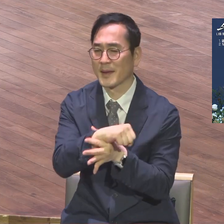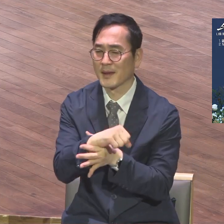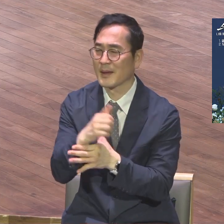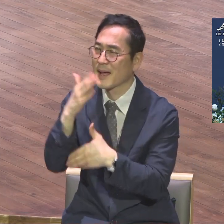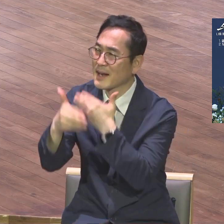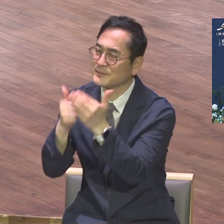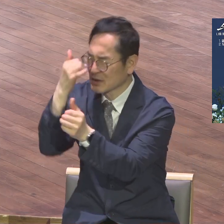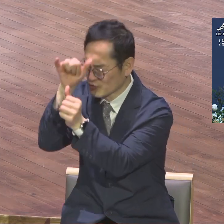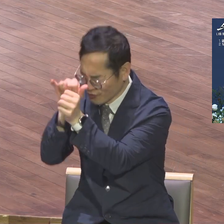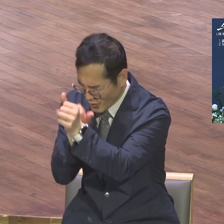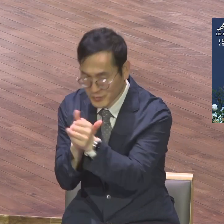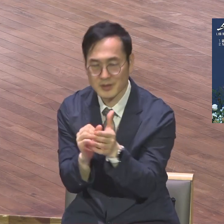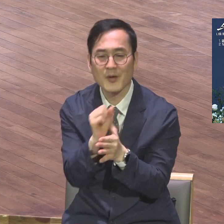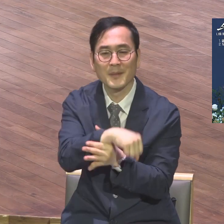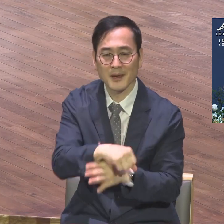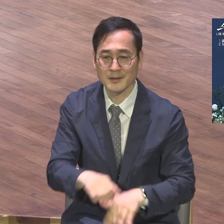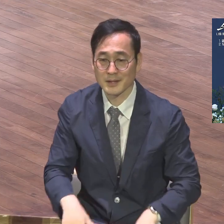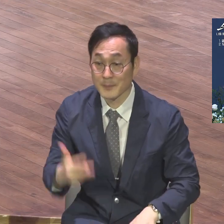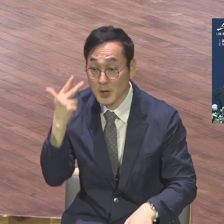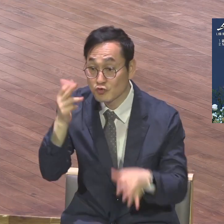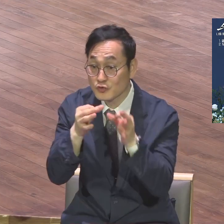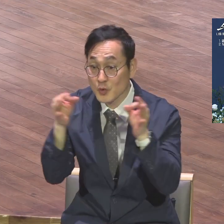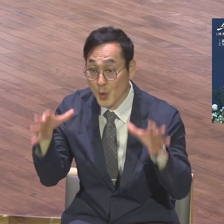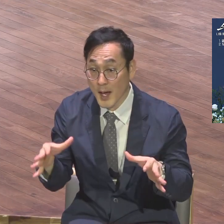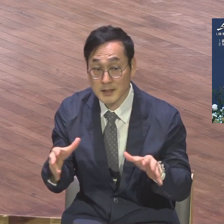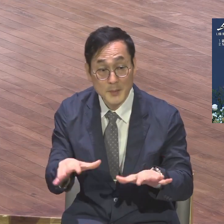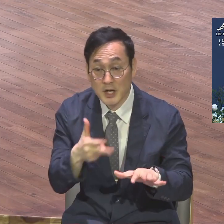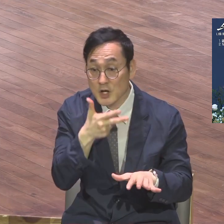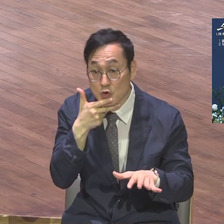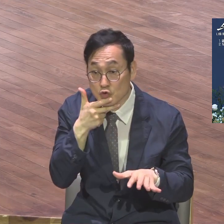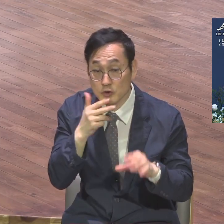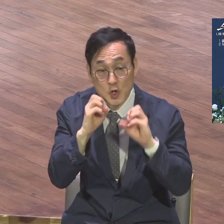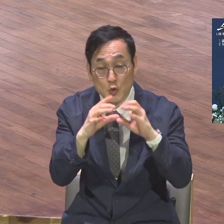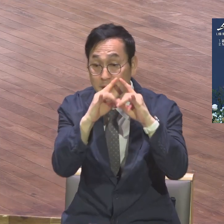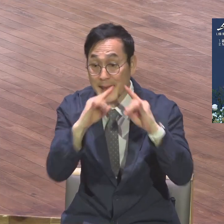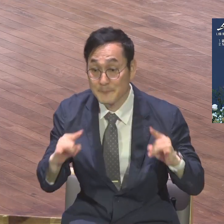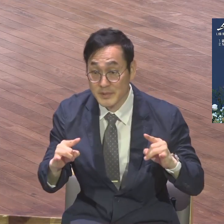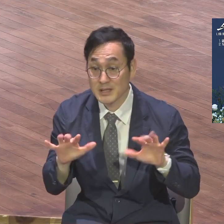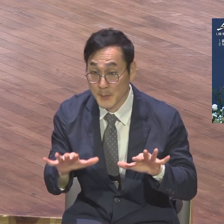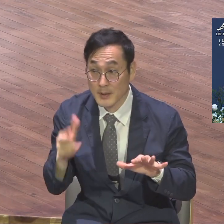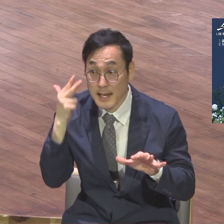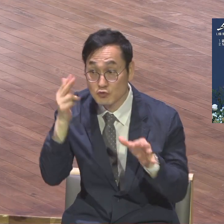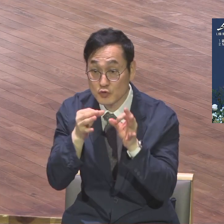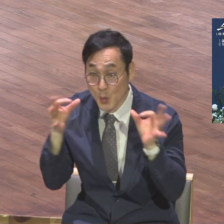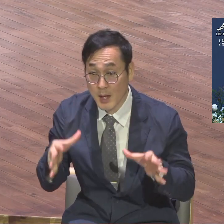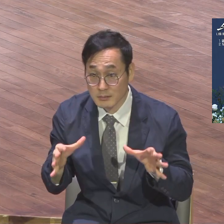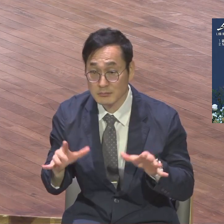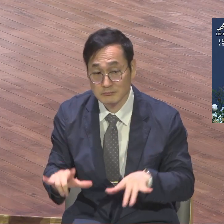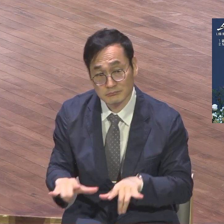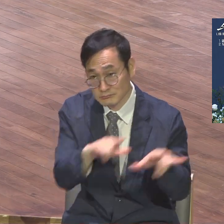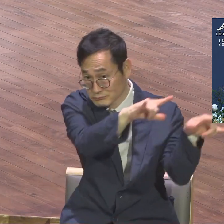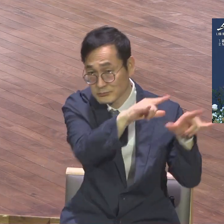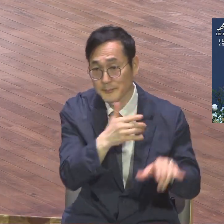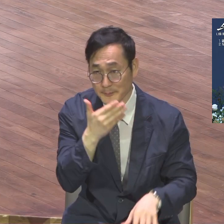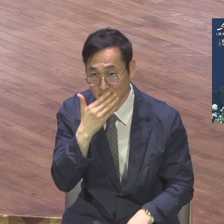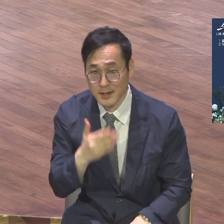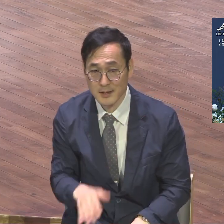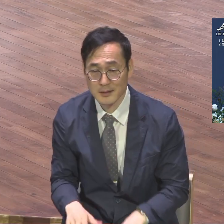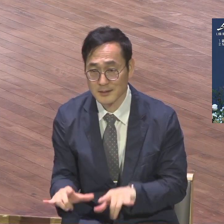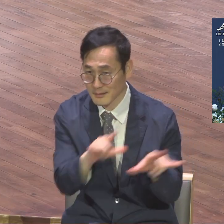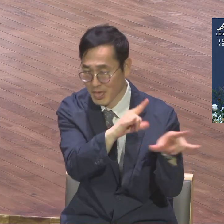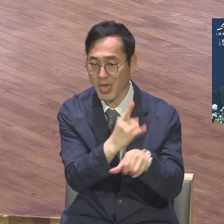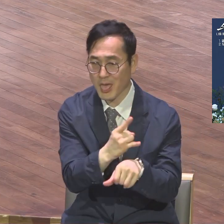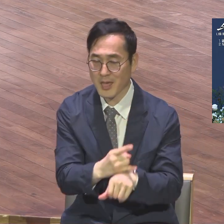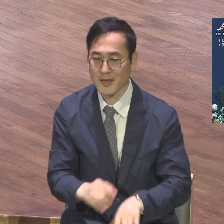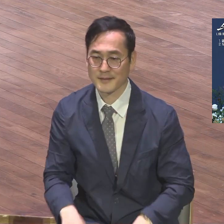것. 그래서 이번 주간에 영국 전도 캠프가 진행이 됩니다. 이미 사전 캠프를 다녀왔고 본